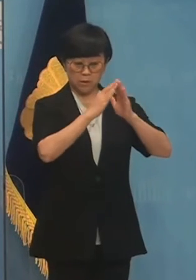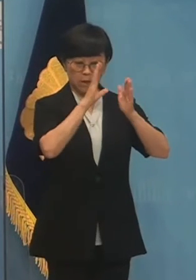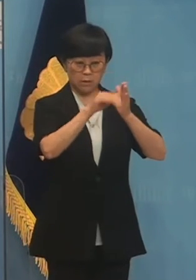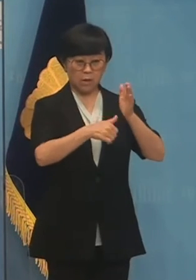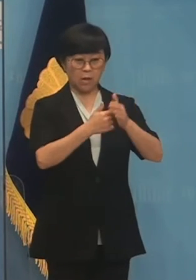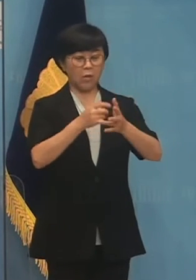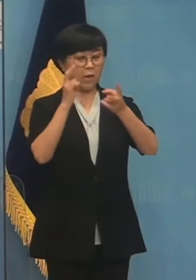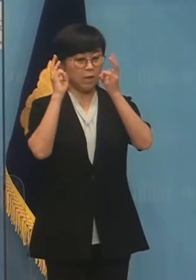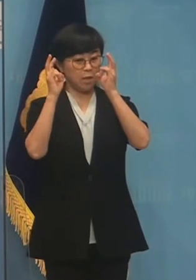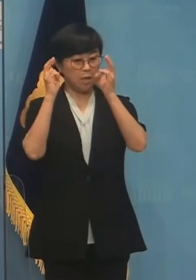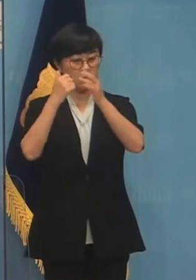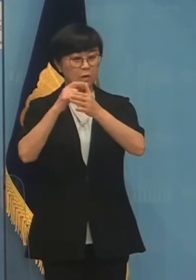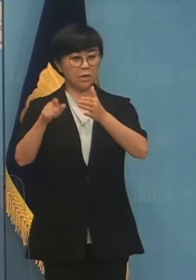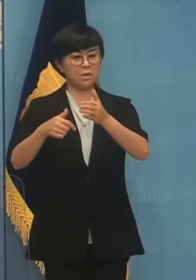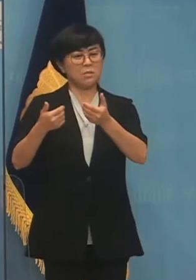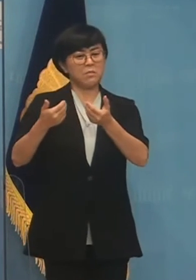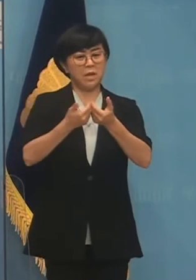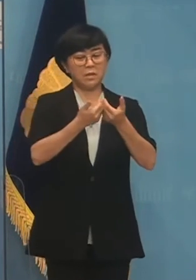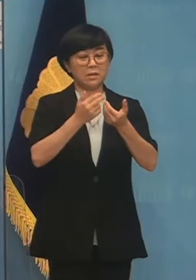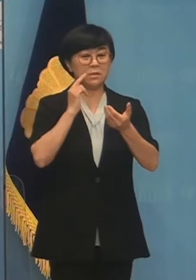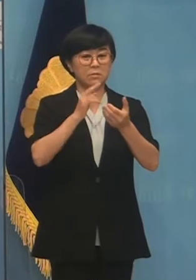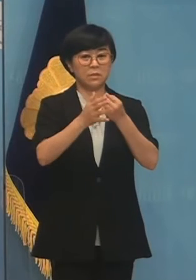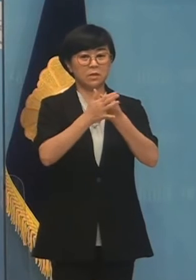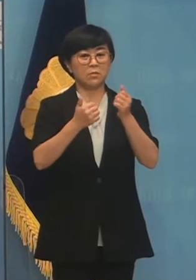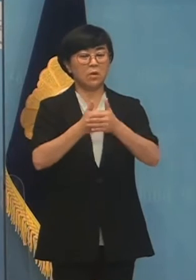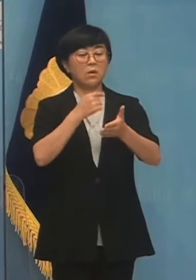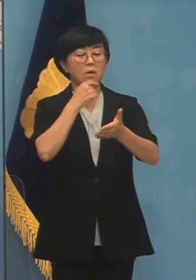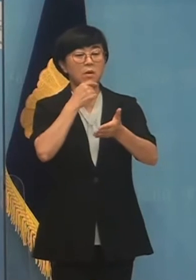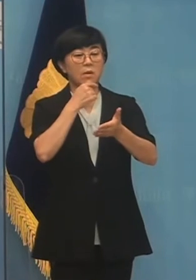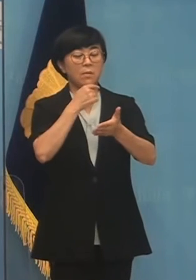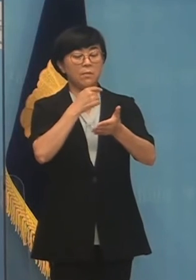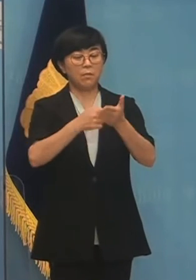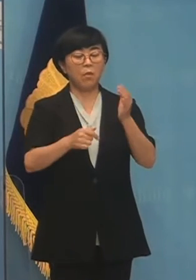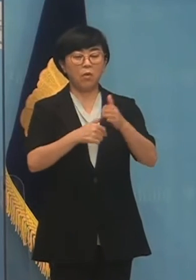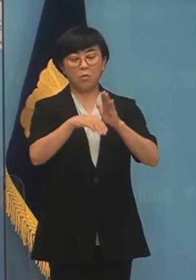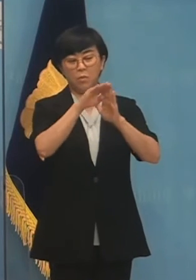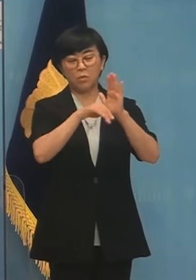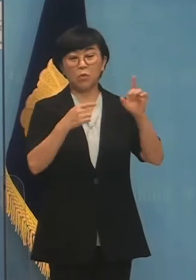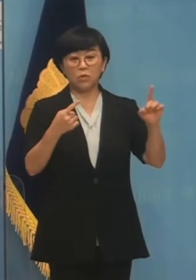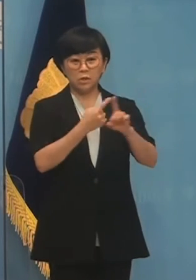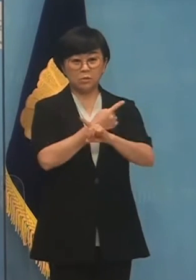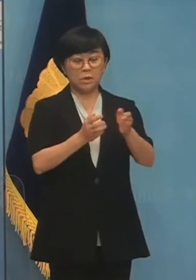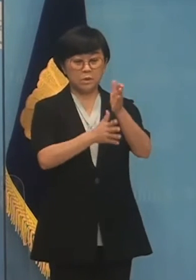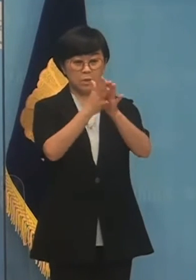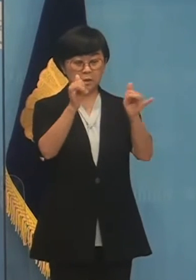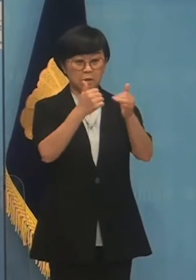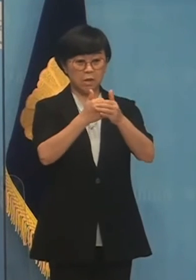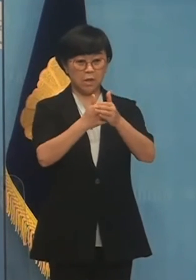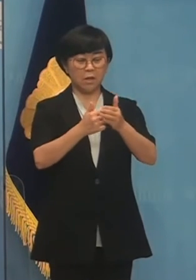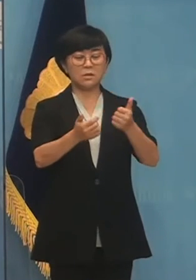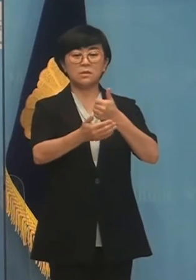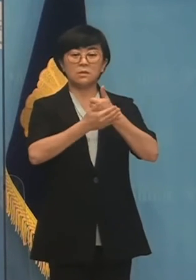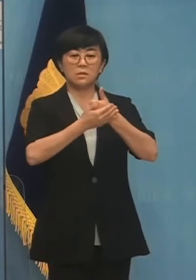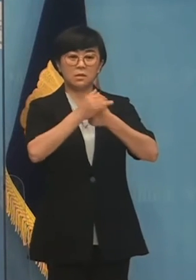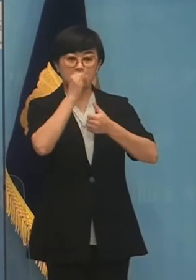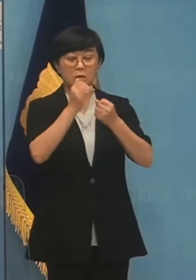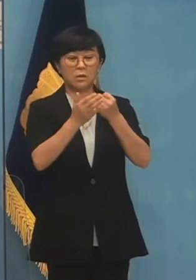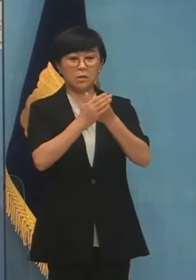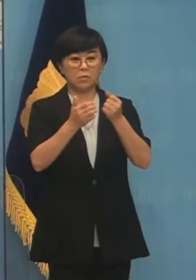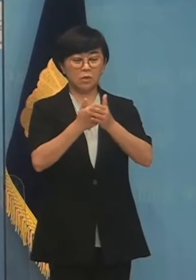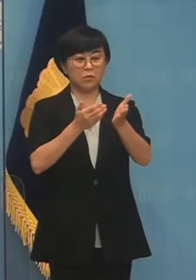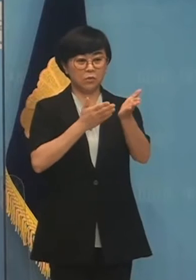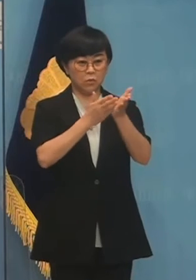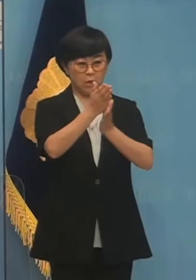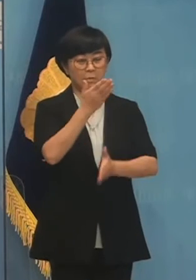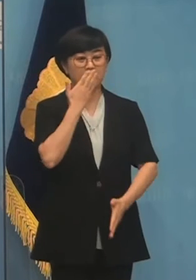과정에서 기업 측의 격렬한 저항으로 크게 훼손된 법안이지만 시민들의 압도적인 지지로 그나마